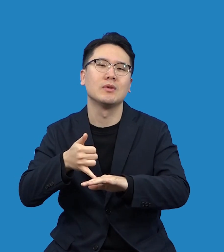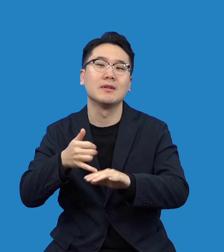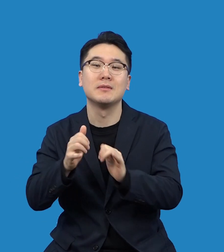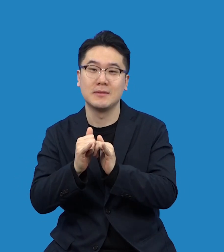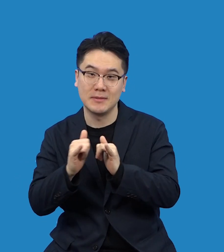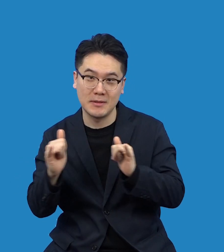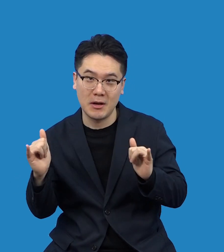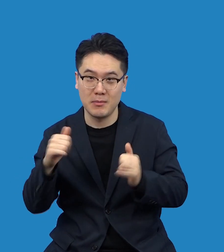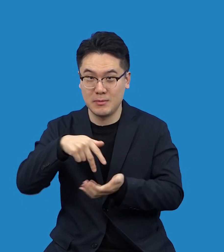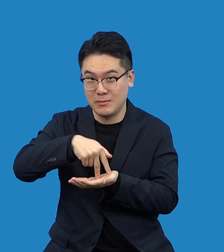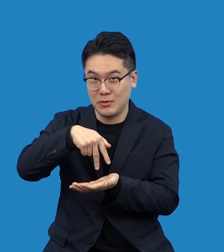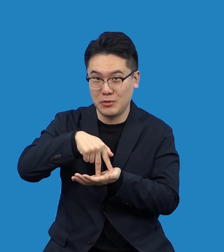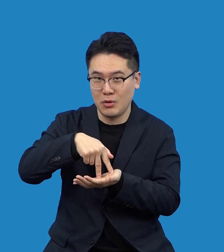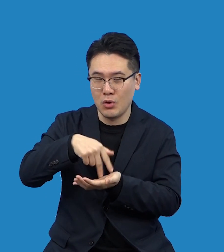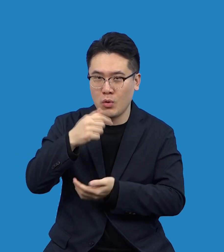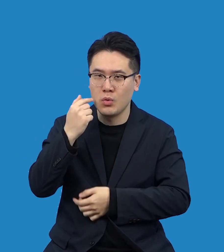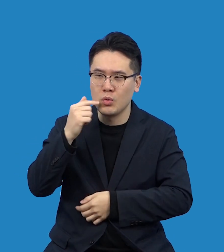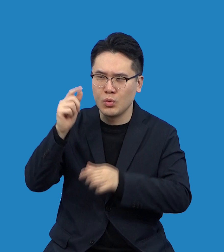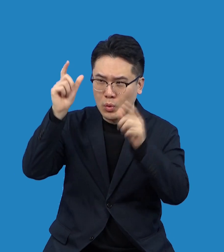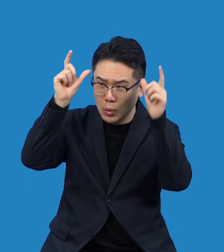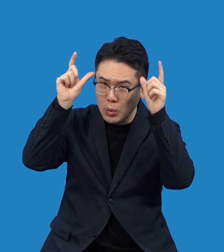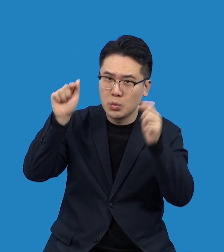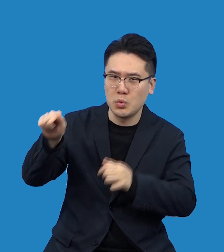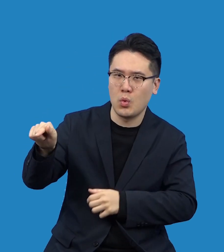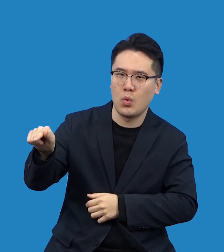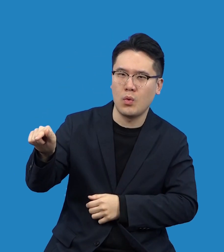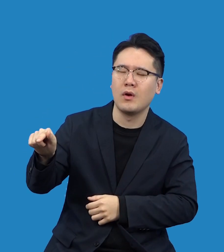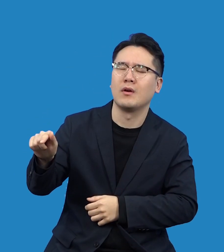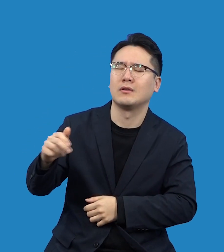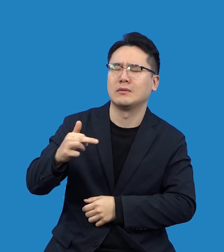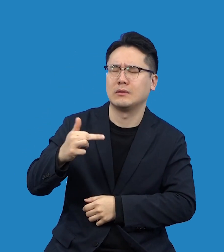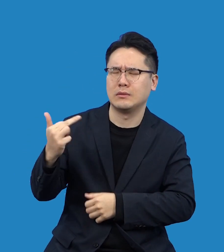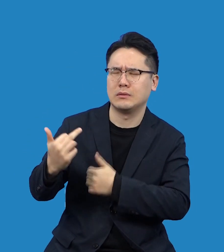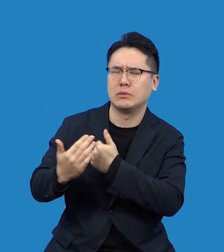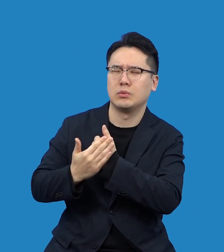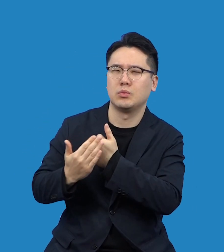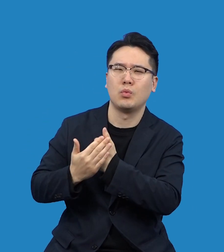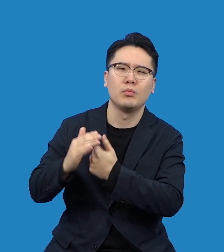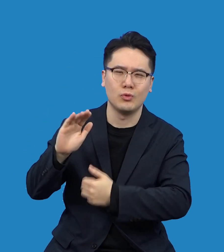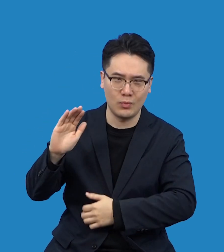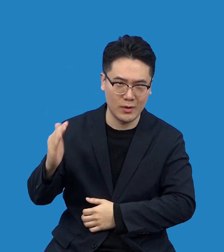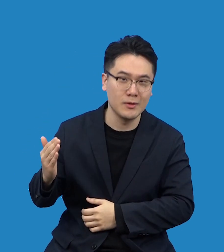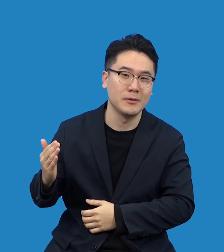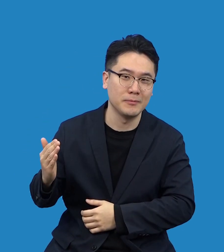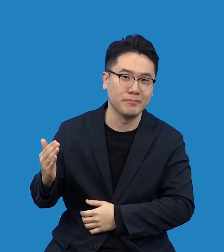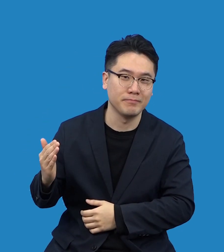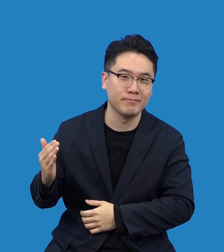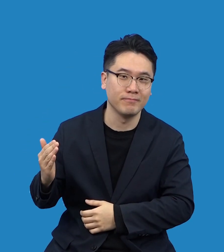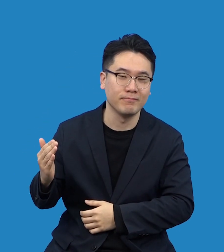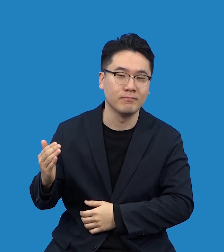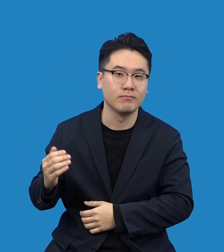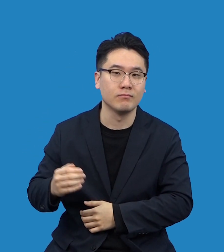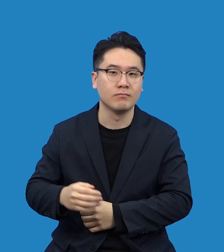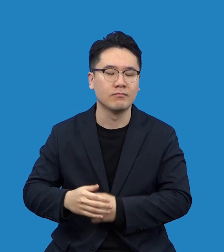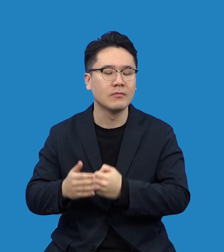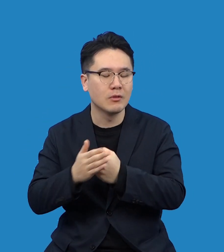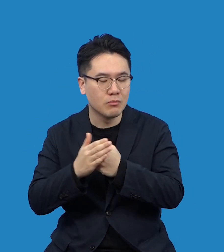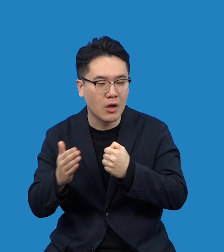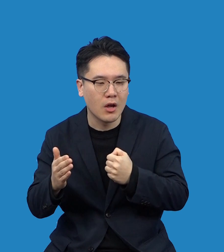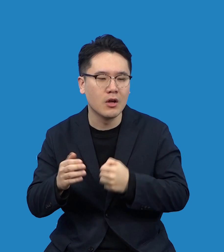일꾼이지. 그러니 사람들은 늘 소한테 감사하는 마음을